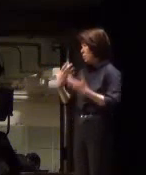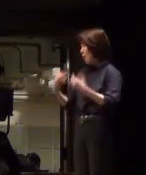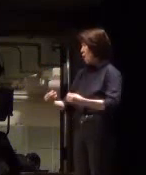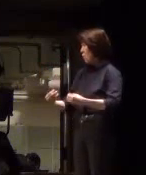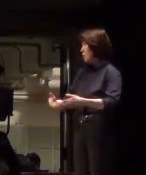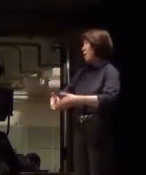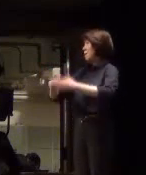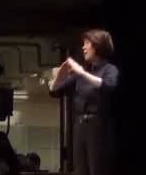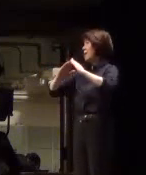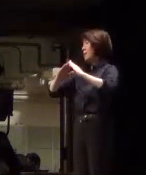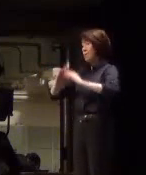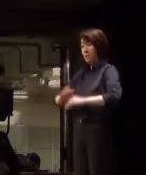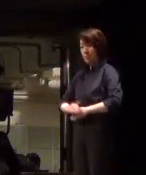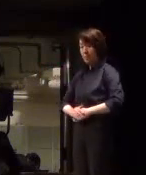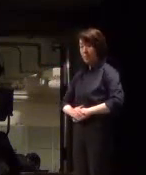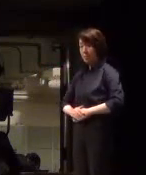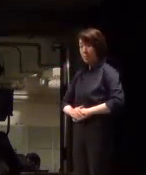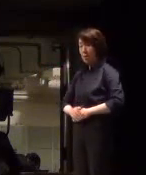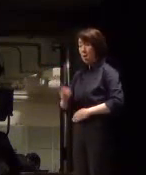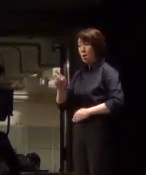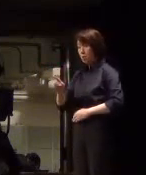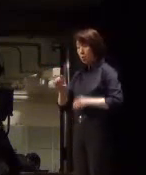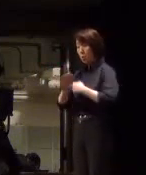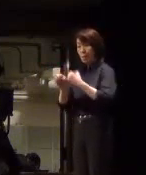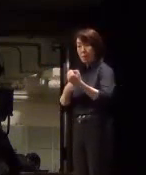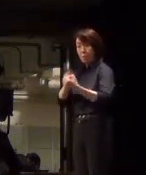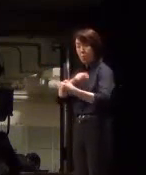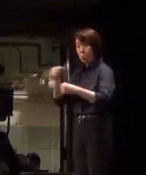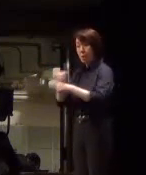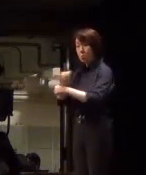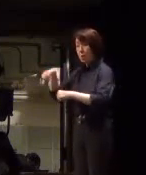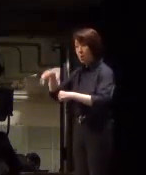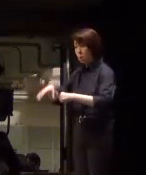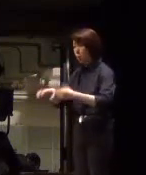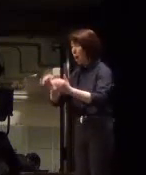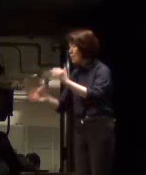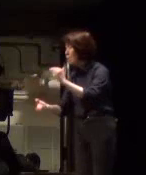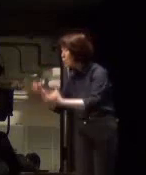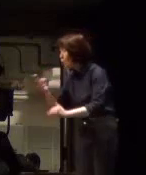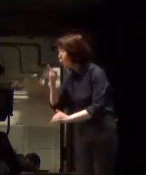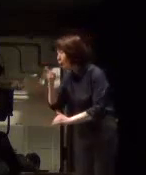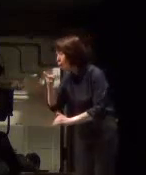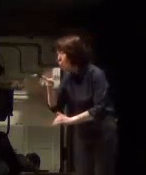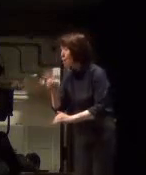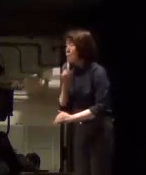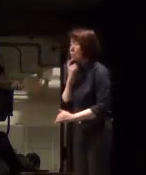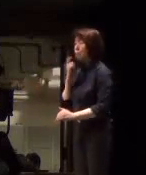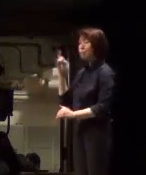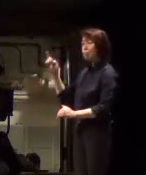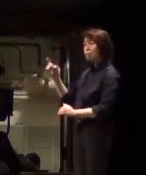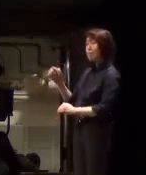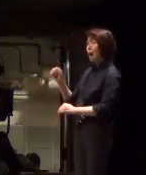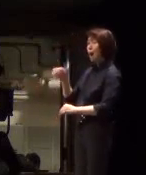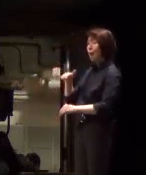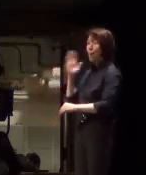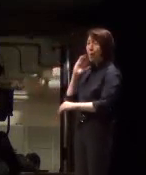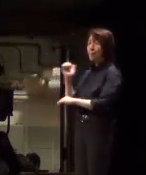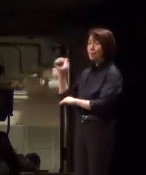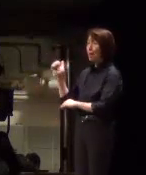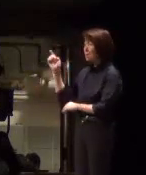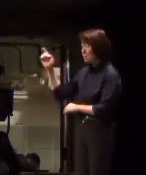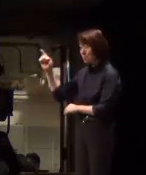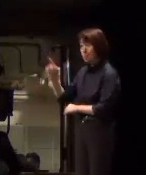のです。その原子力発電所が事故を起こしているのに今自民党政権安倍さんですけれ